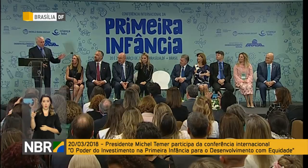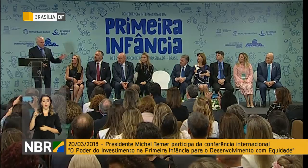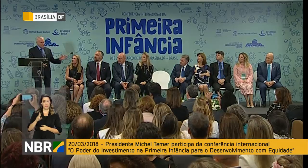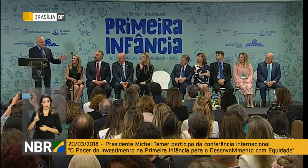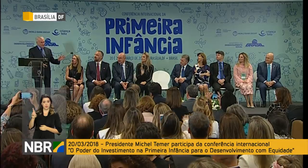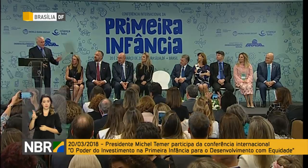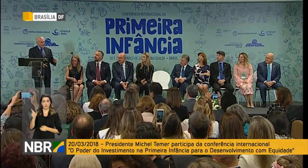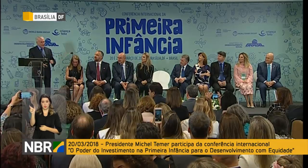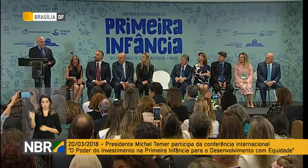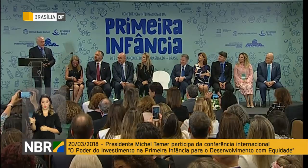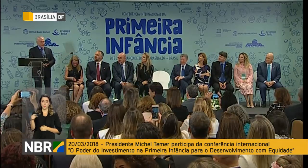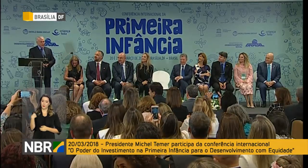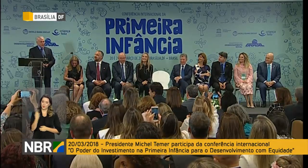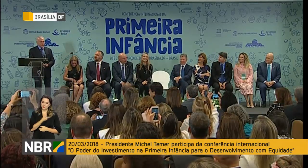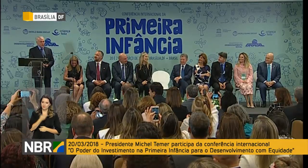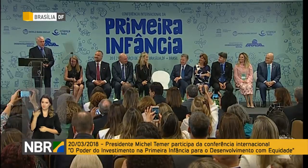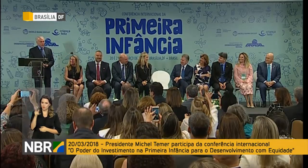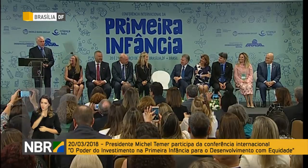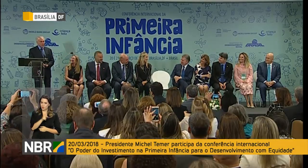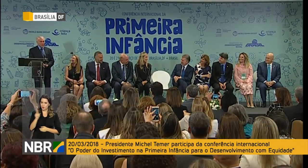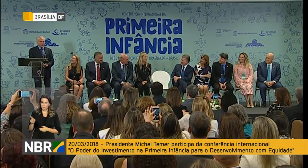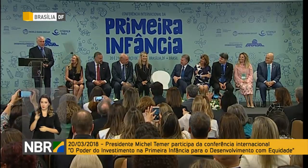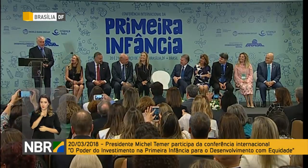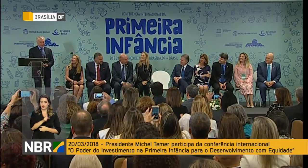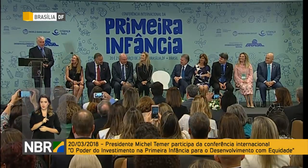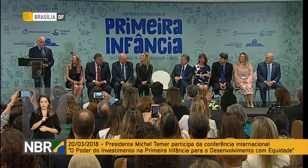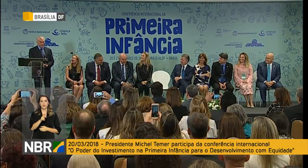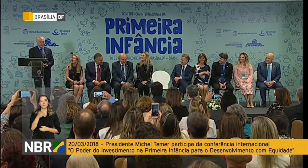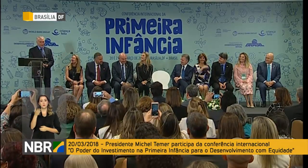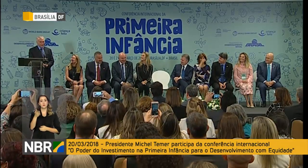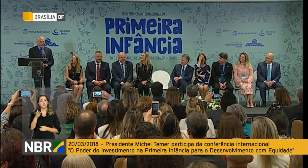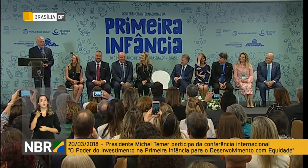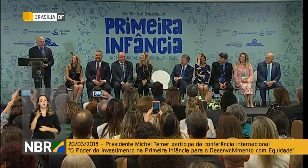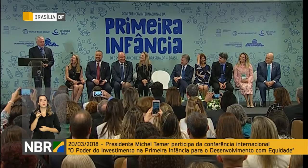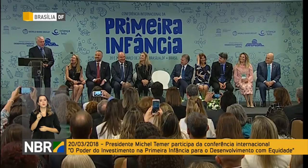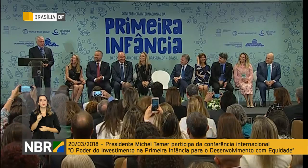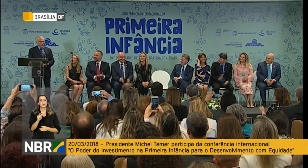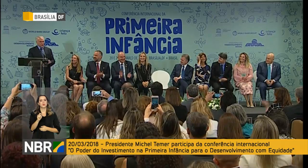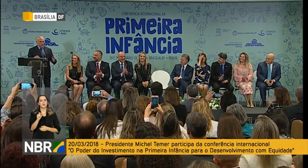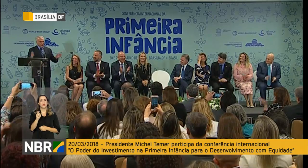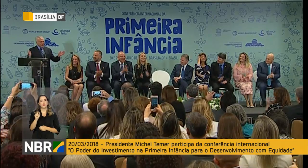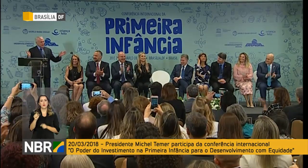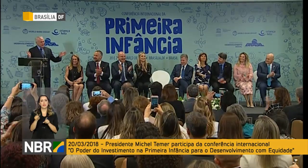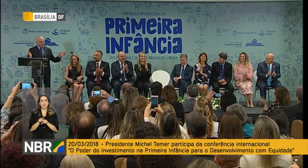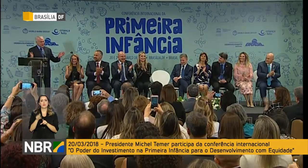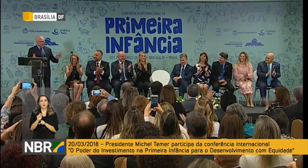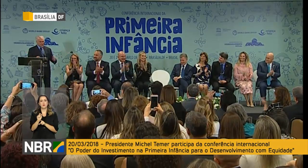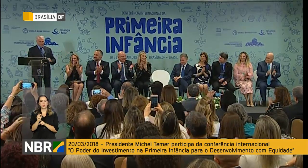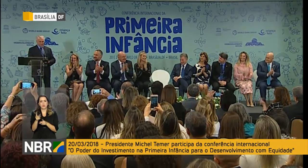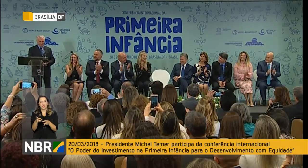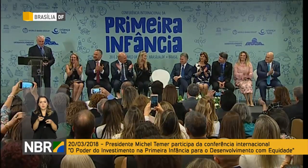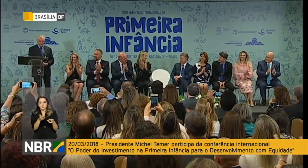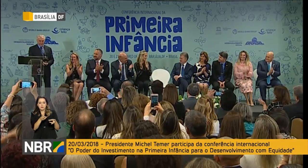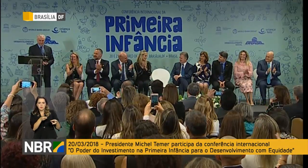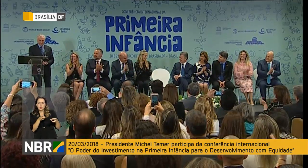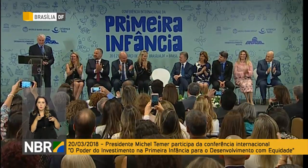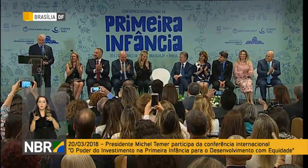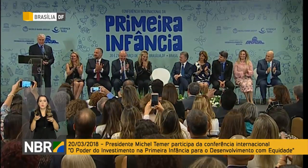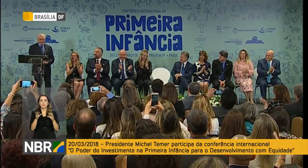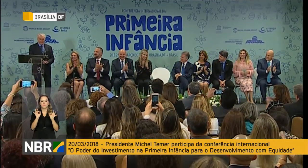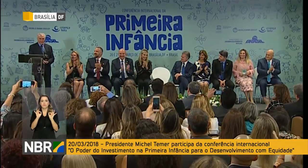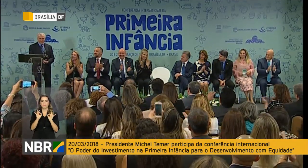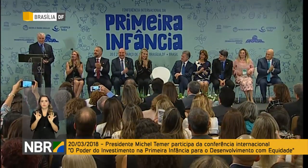nosso professor, professor Juan Manuel Santos. Eu senti nitidamente,